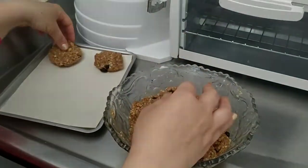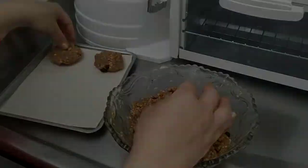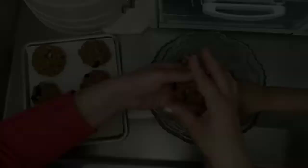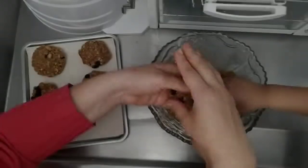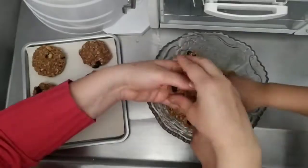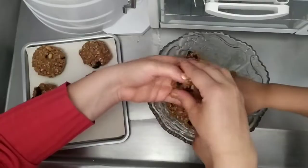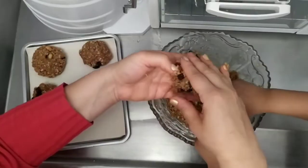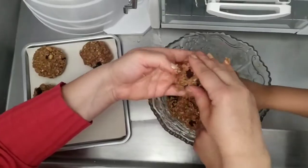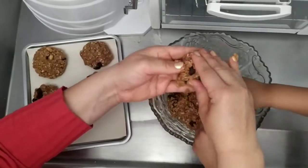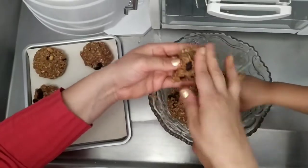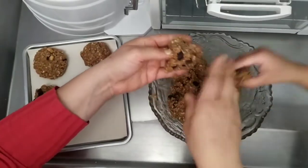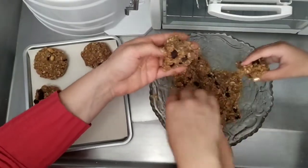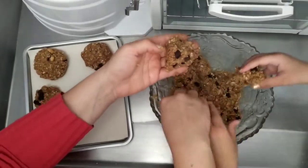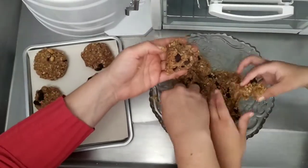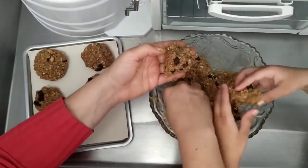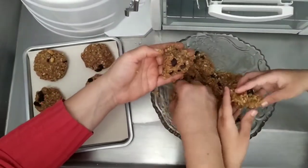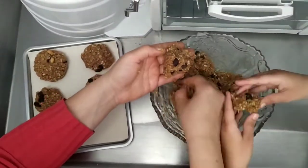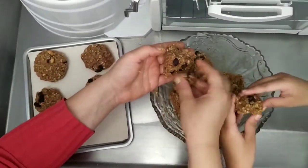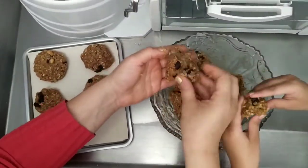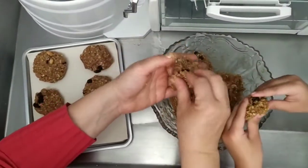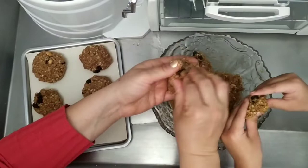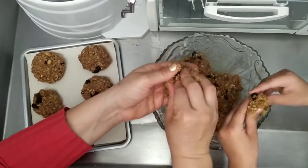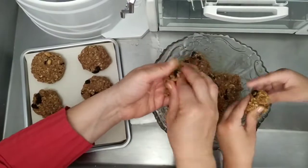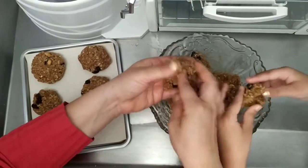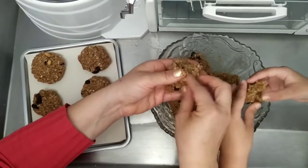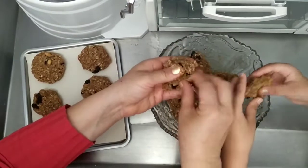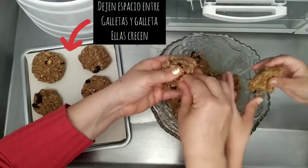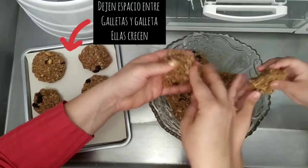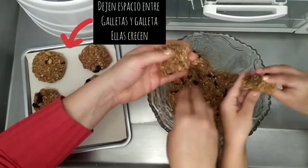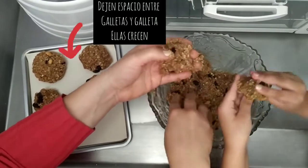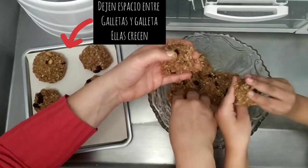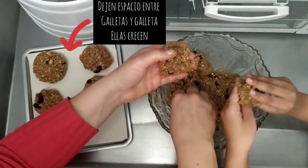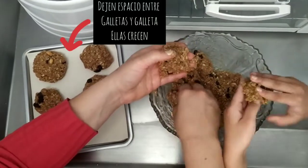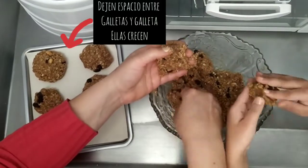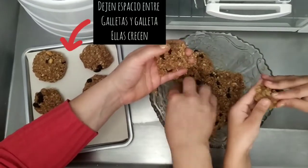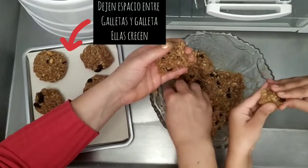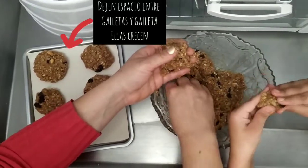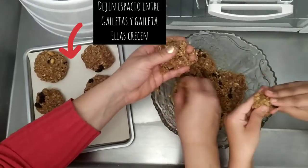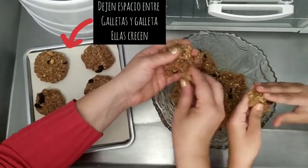meterlas al horno ellas crecen, entonces para que no se peguen.